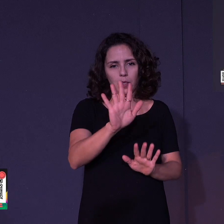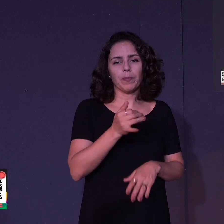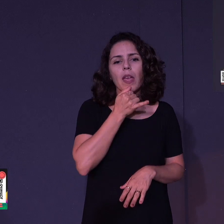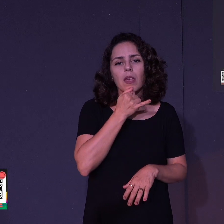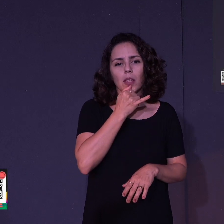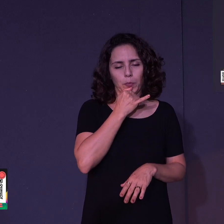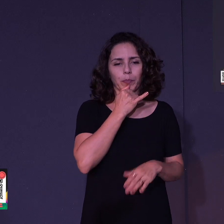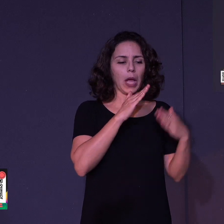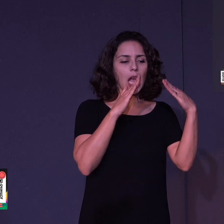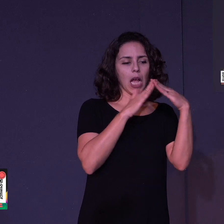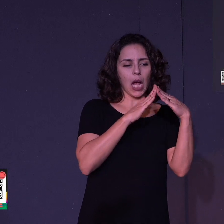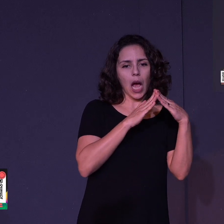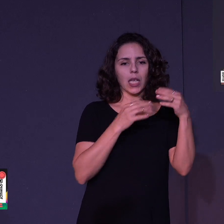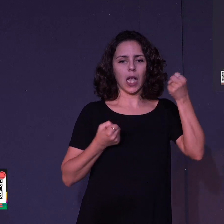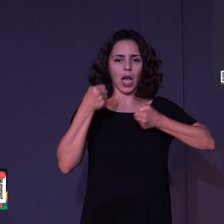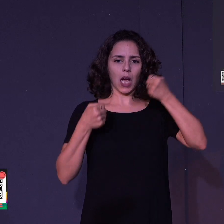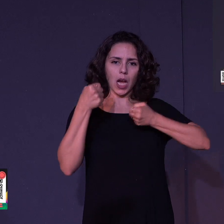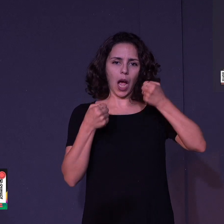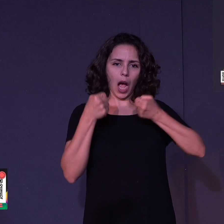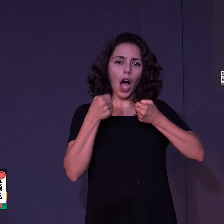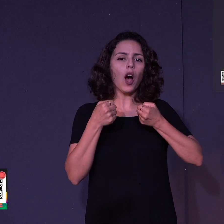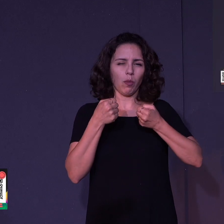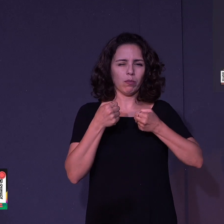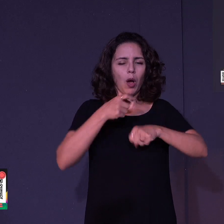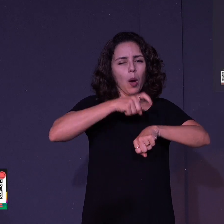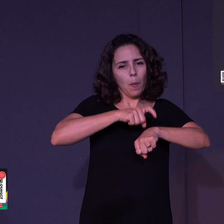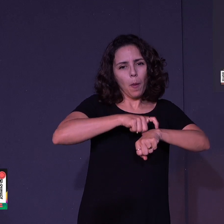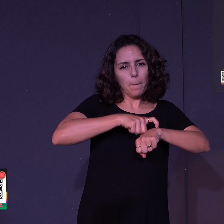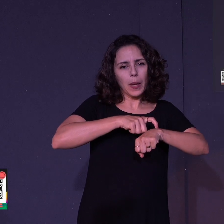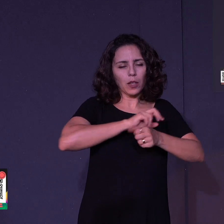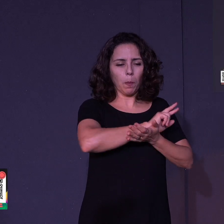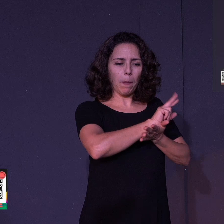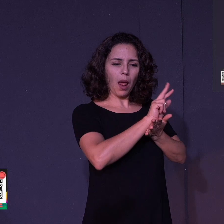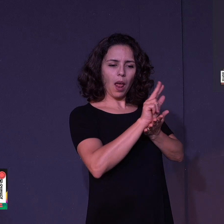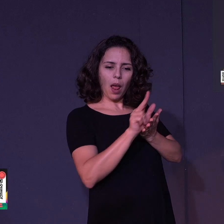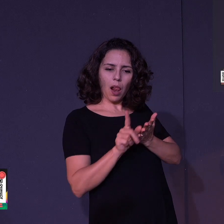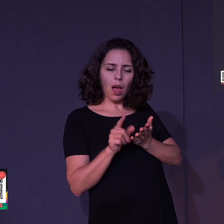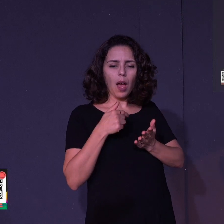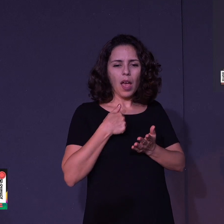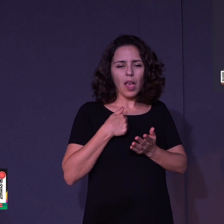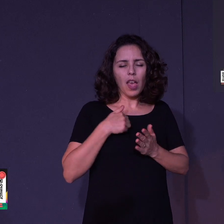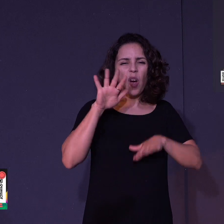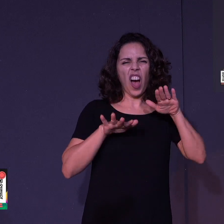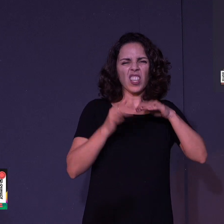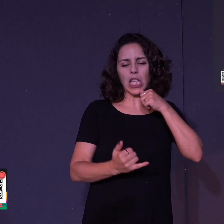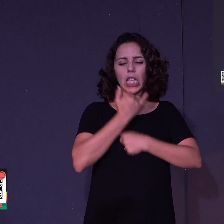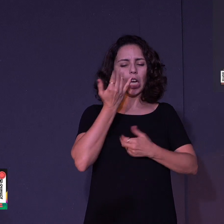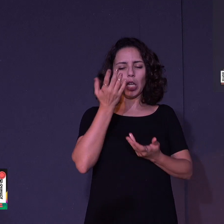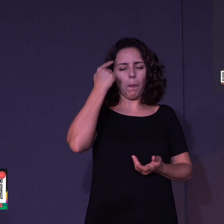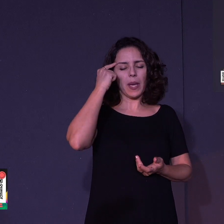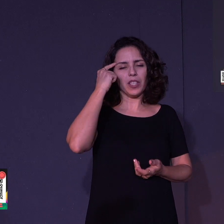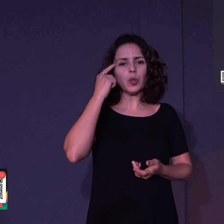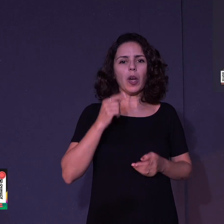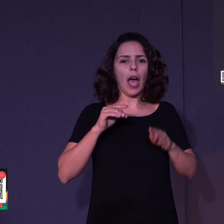uma condição de desfrutar de bons momentos, uma bênção, é algo que não pode preencher o nosso coração e ocupar o lugar que é de Deus.